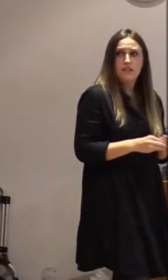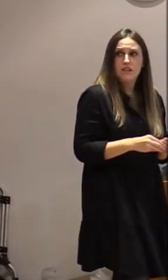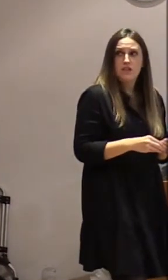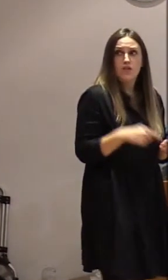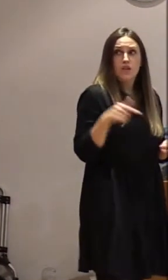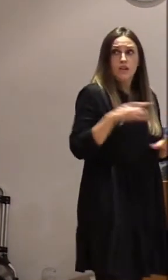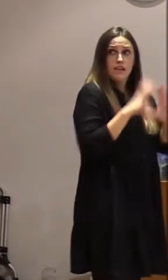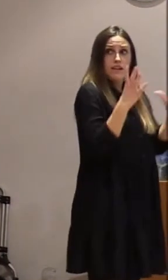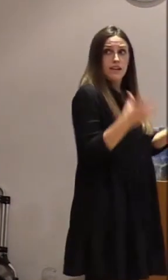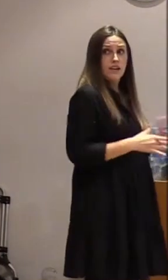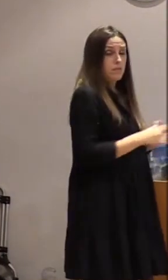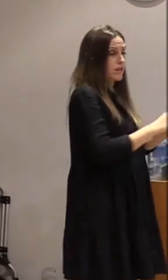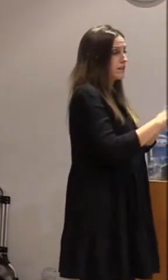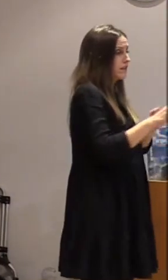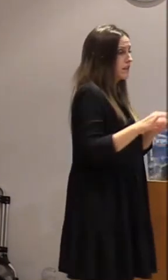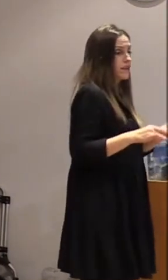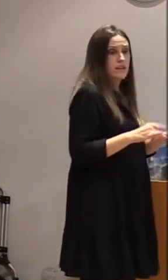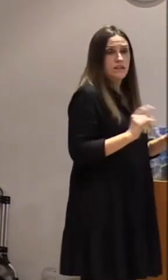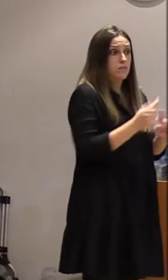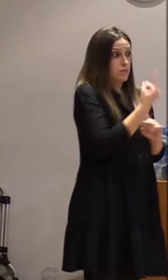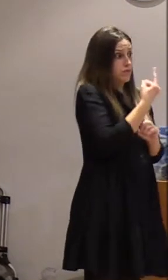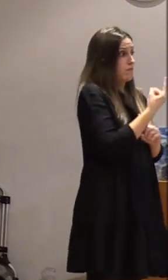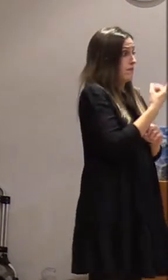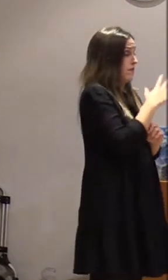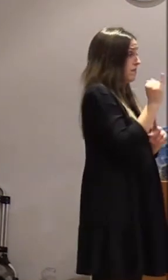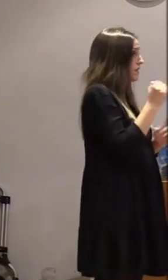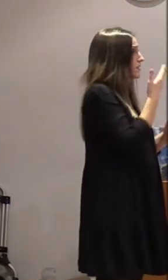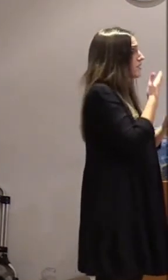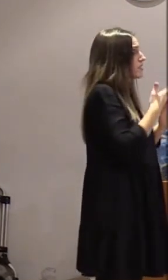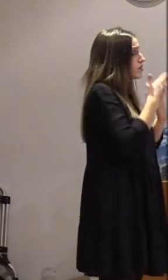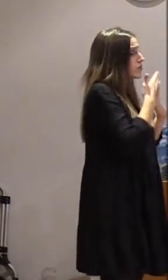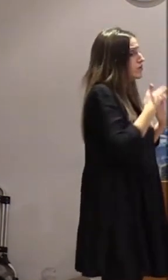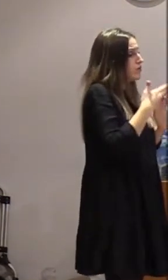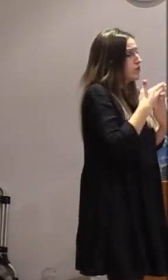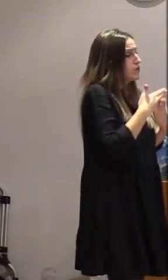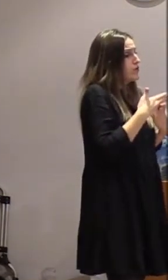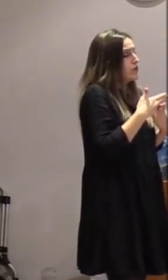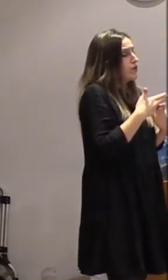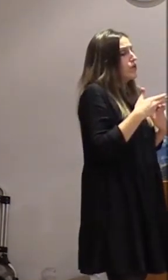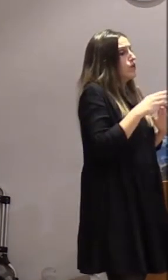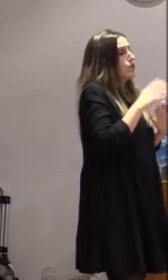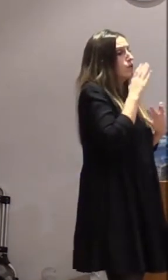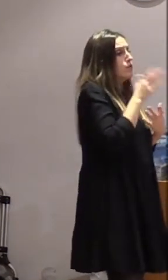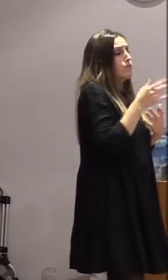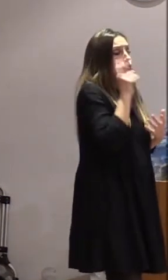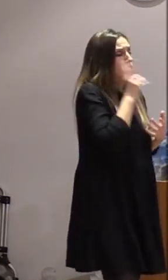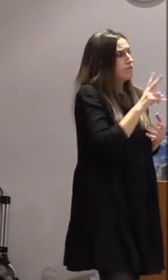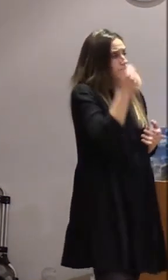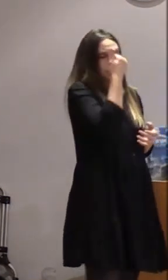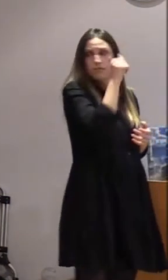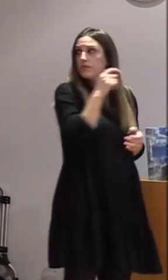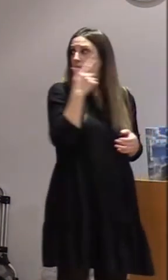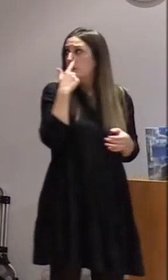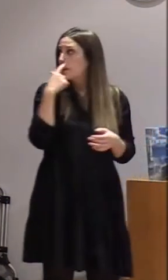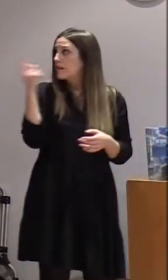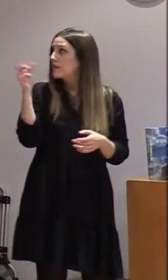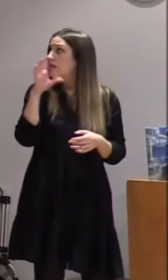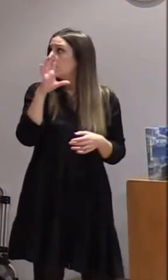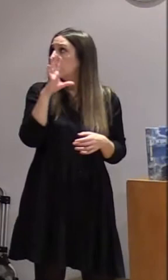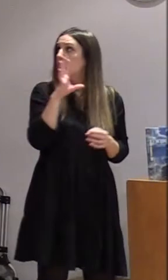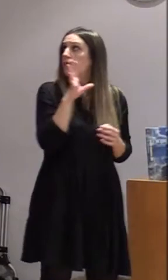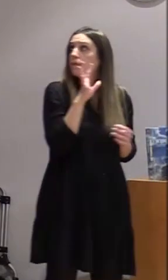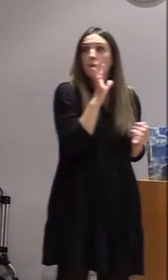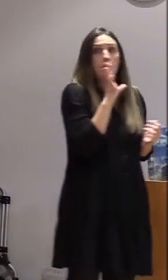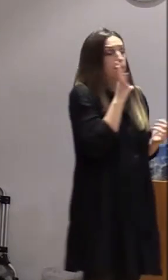clima terrestre, ya fue por primera vez estudiado de manera científica por Benjamin Franklin, porque estaba en Francia y